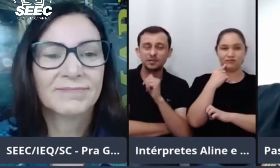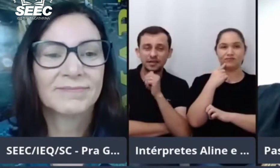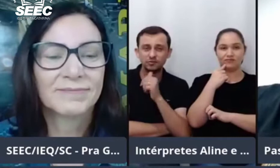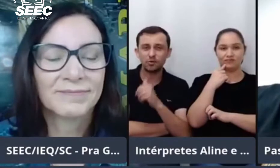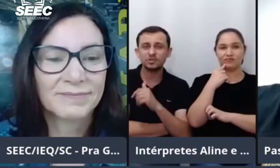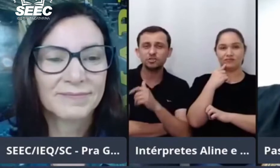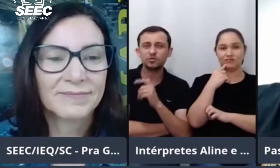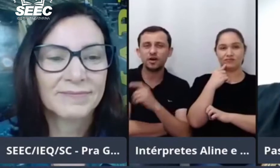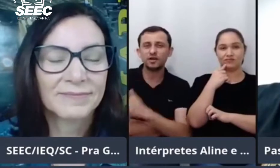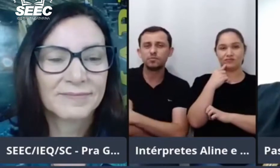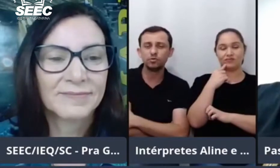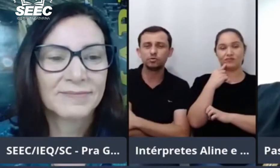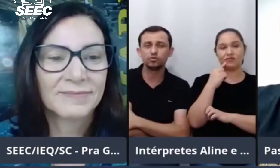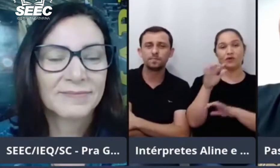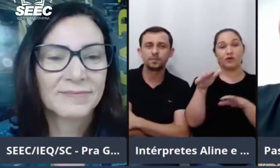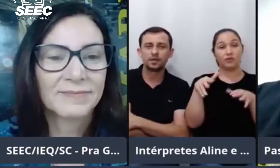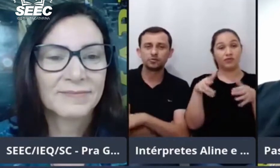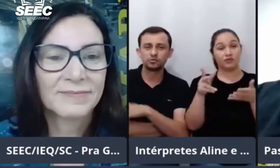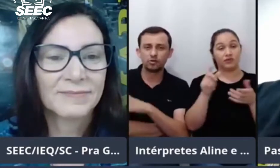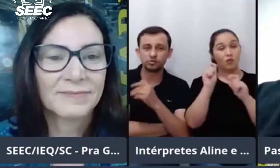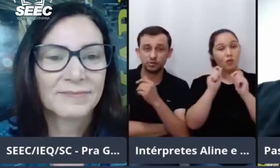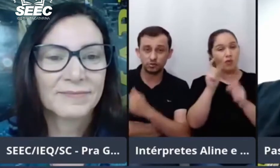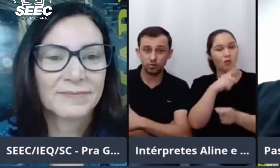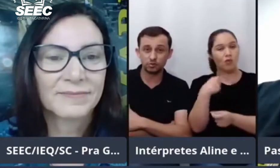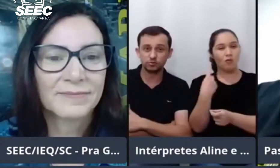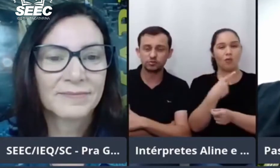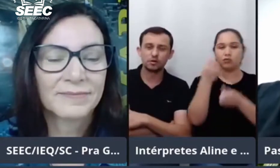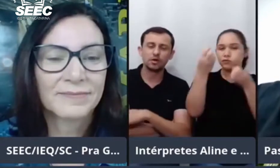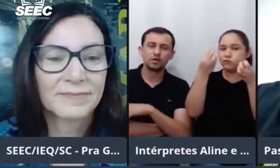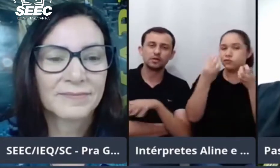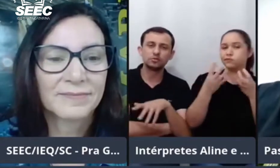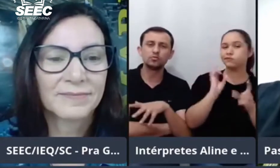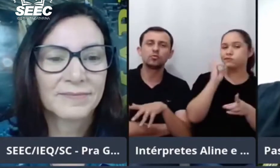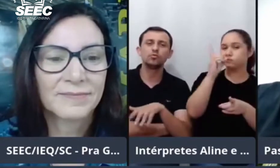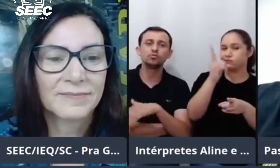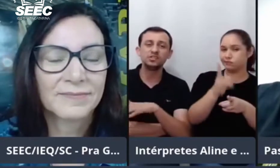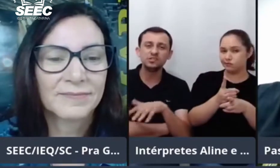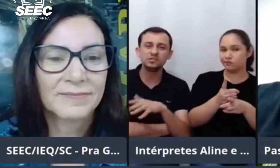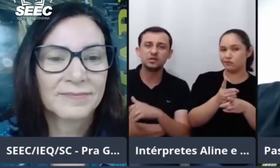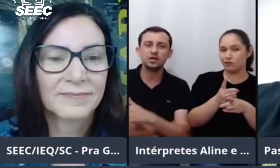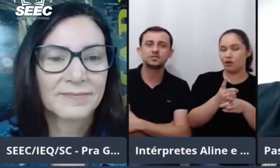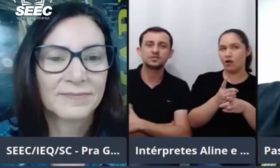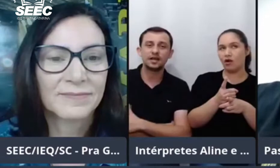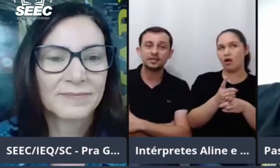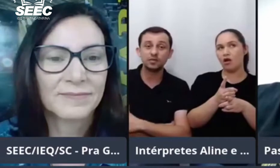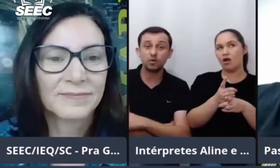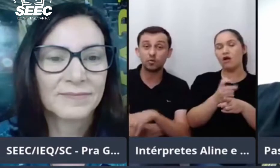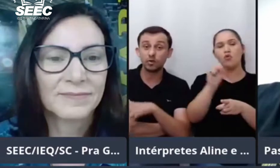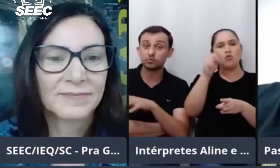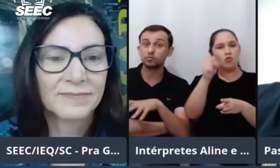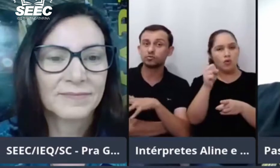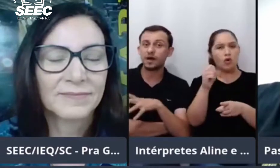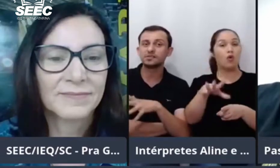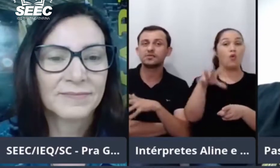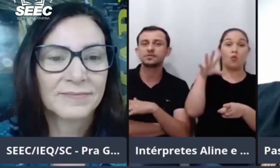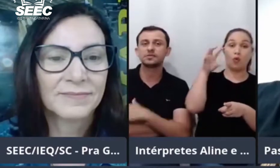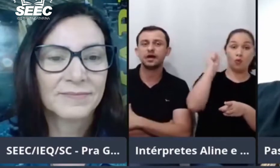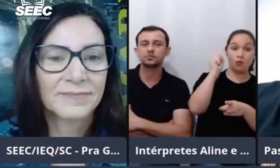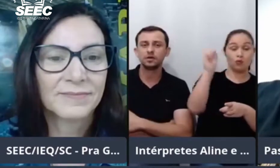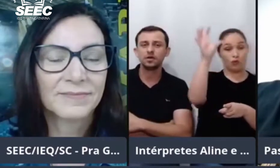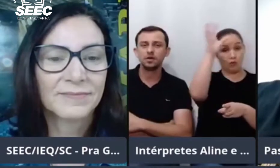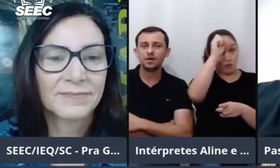de acessibilidade. Algo que a gente fala muito nos nossos encontros, tanto com os iniciantes na língua, quanto os